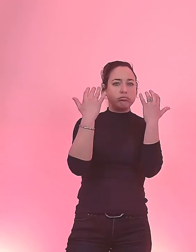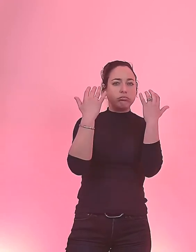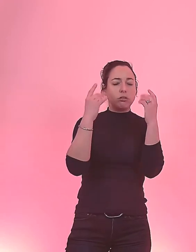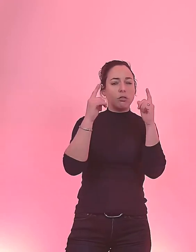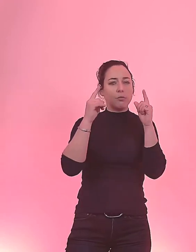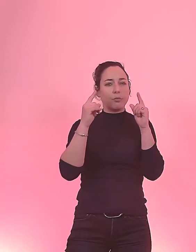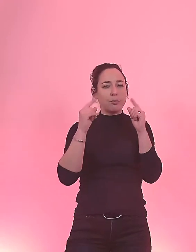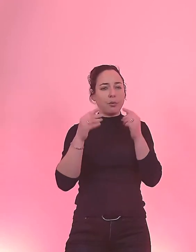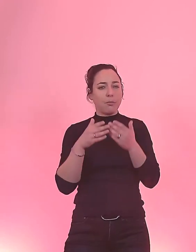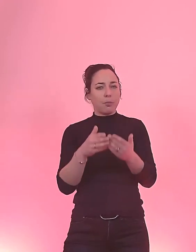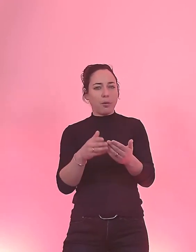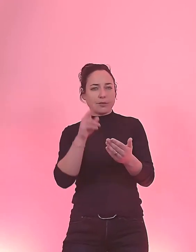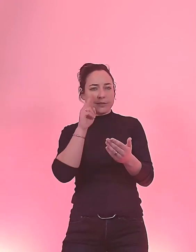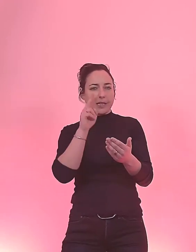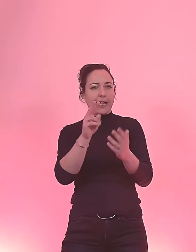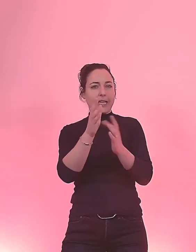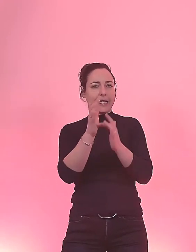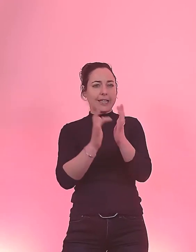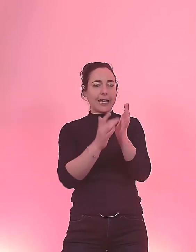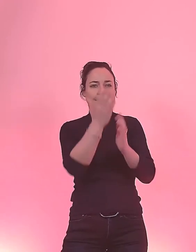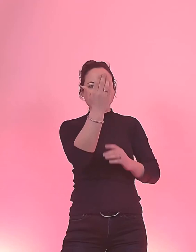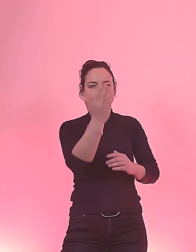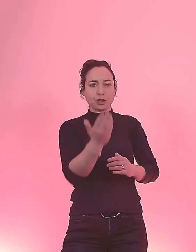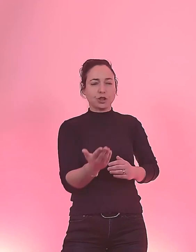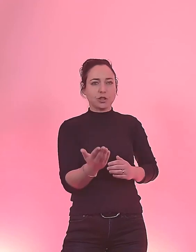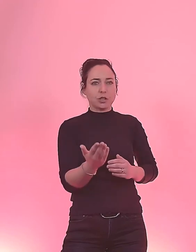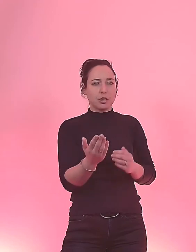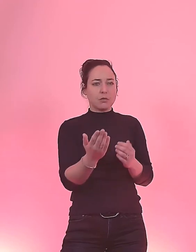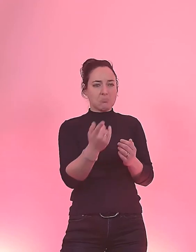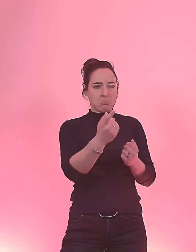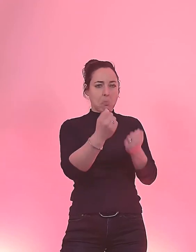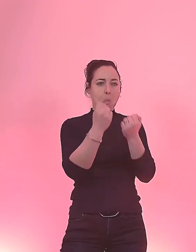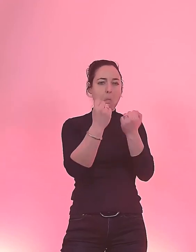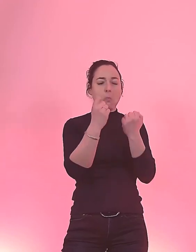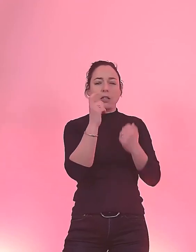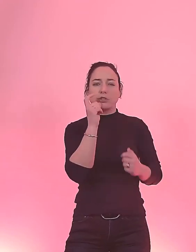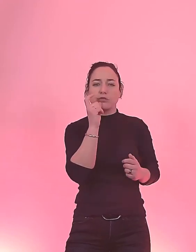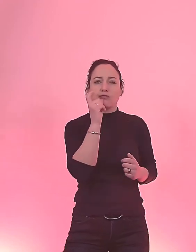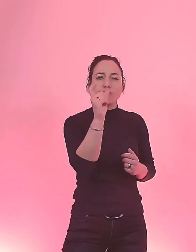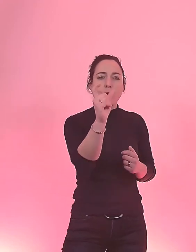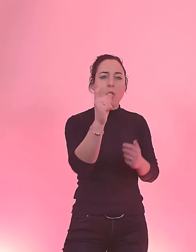jezus lida de met macht soort heeft uitgesproken